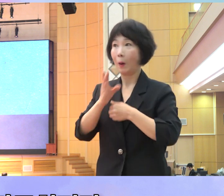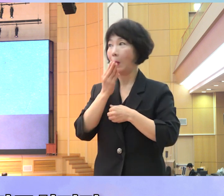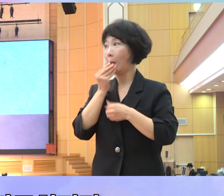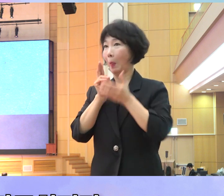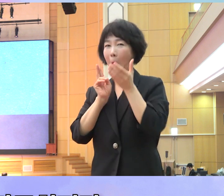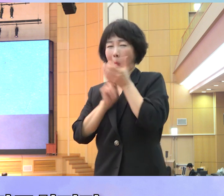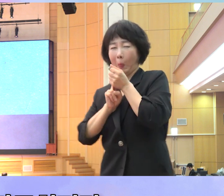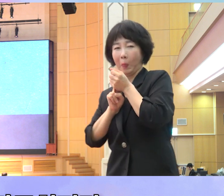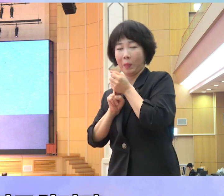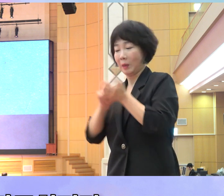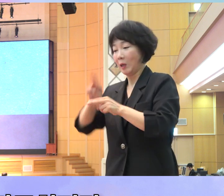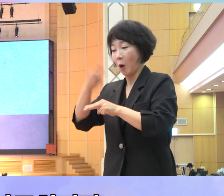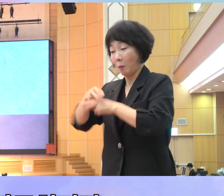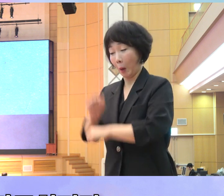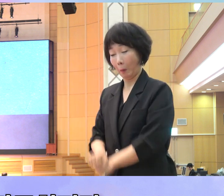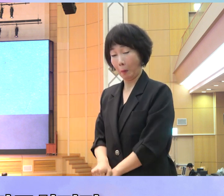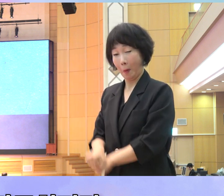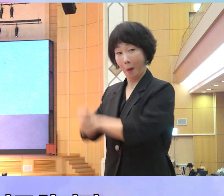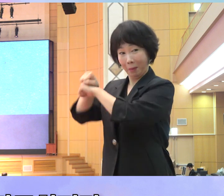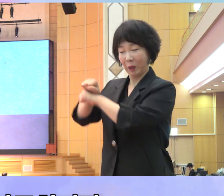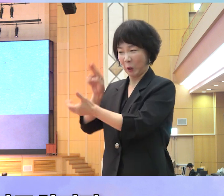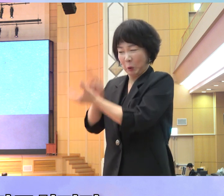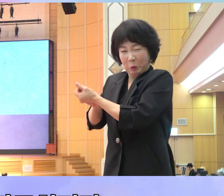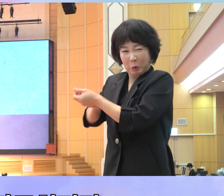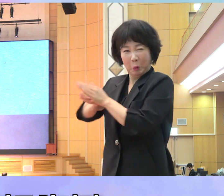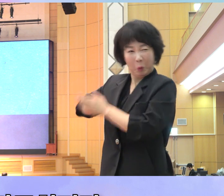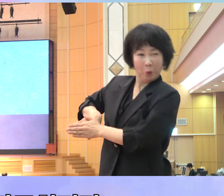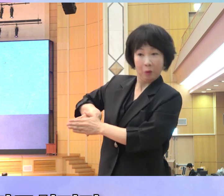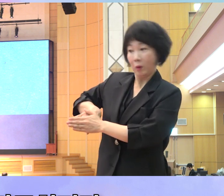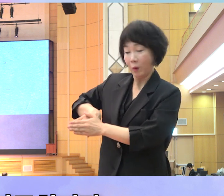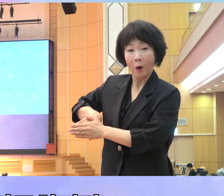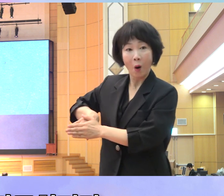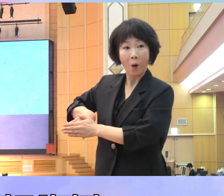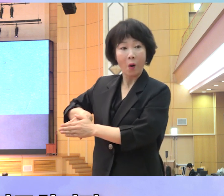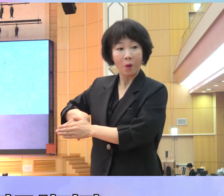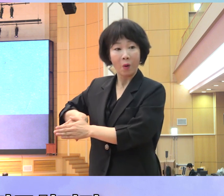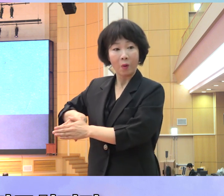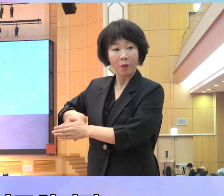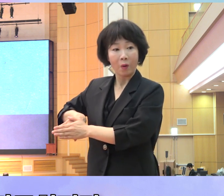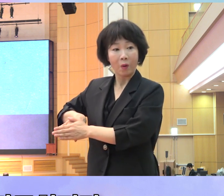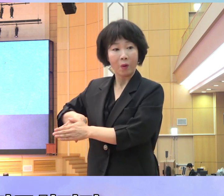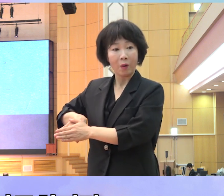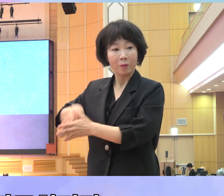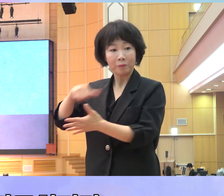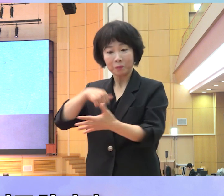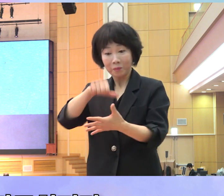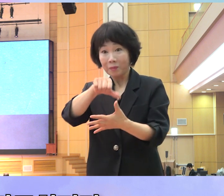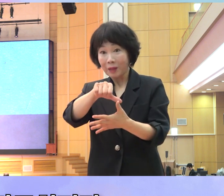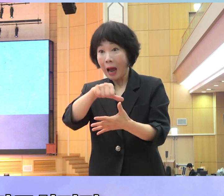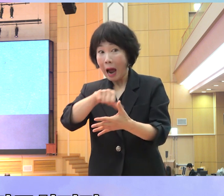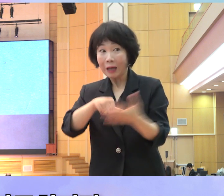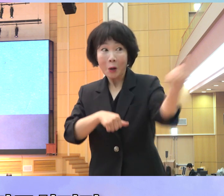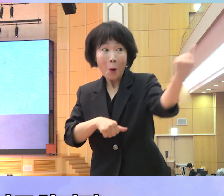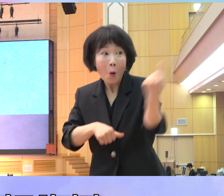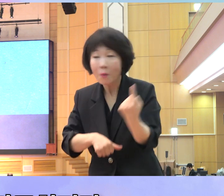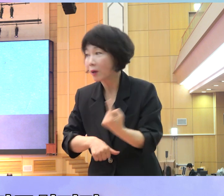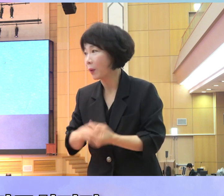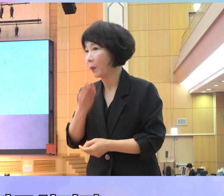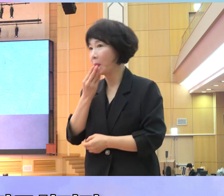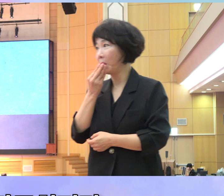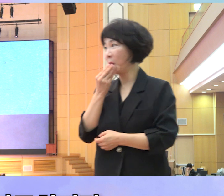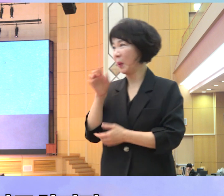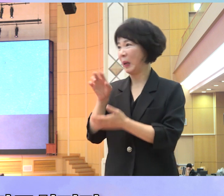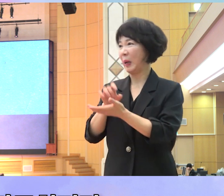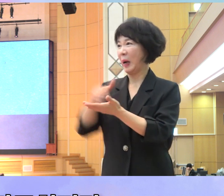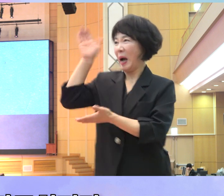챙겨놨다가 큰아버지네 오면 이렇게 주는 거야. 그래가지고 왜 그러냐고 물어봤더니 목사님은 많이 들어오잖아.